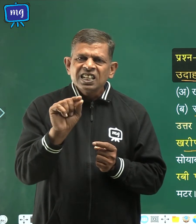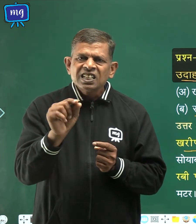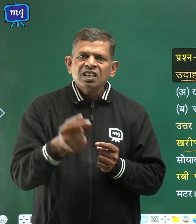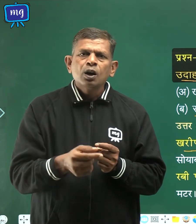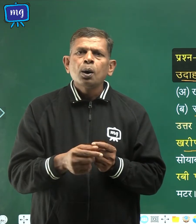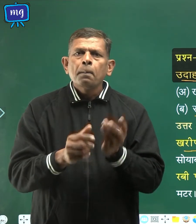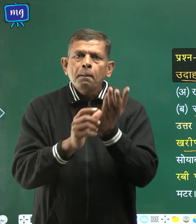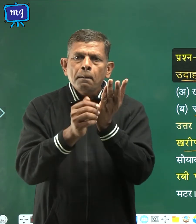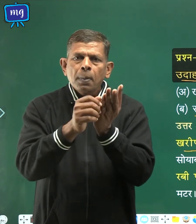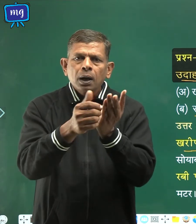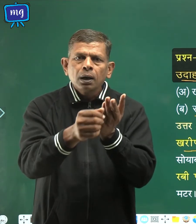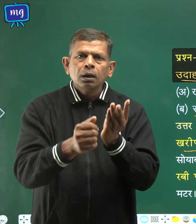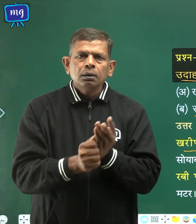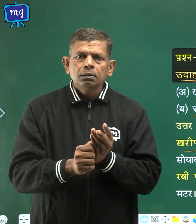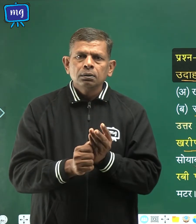मक्का,